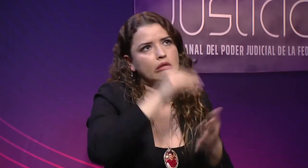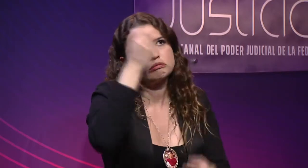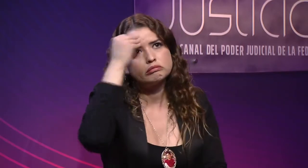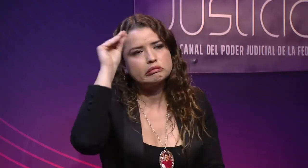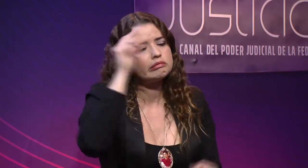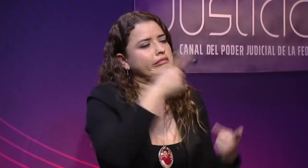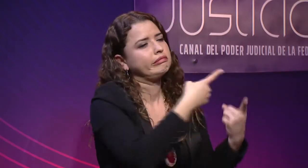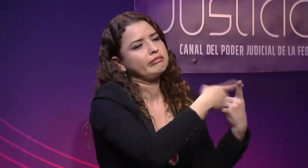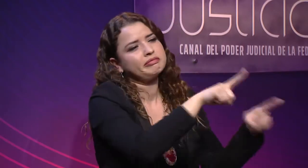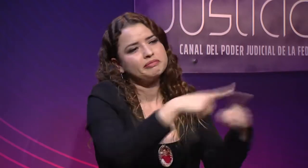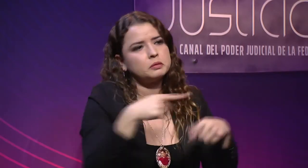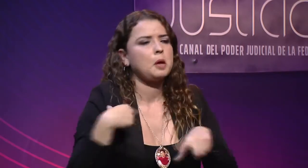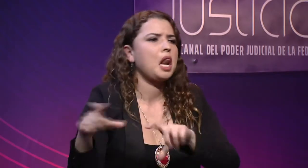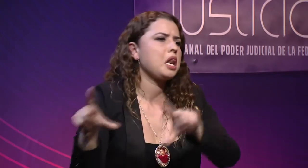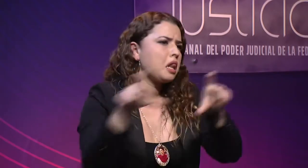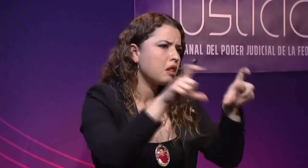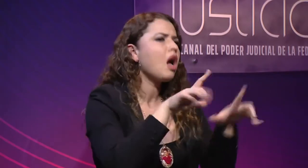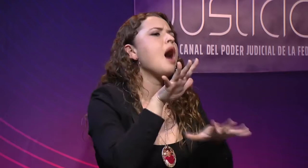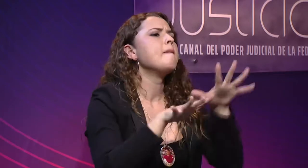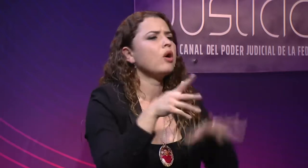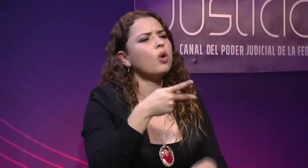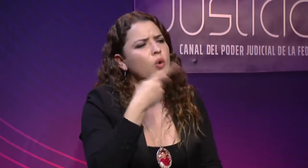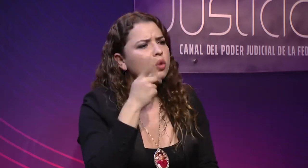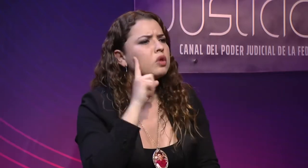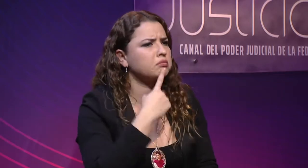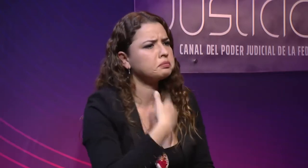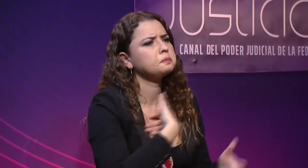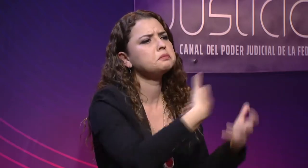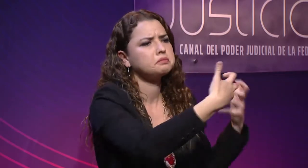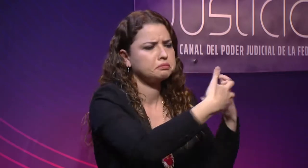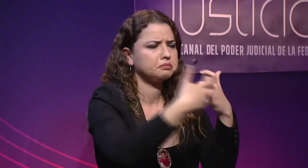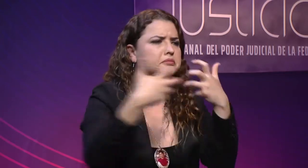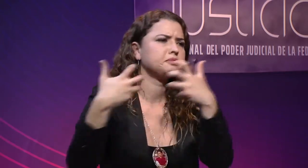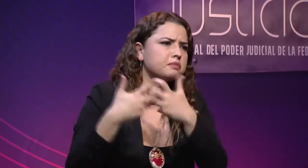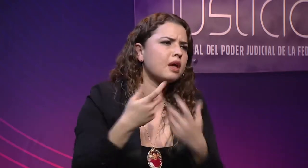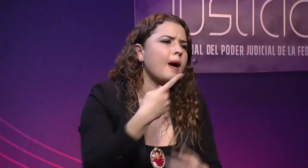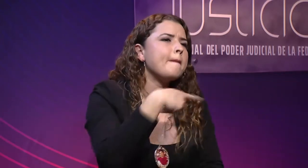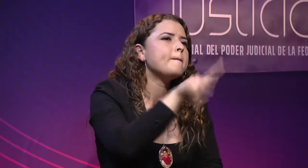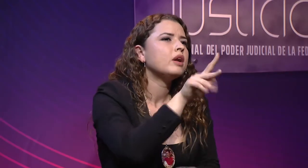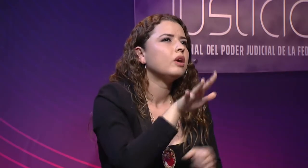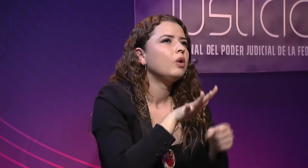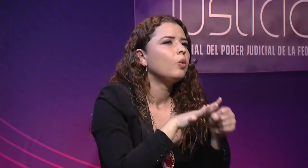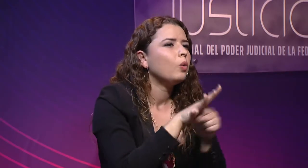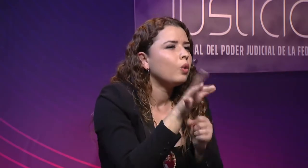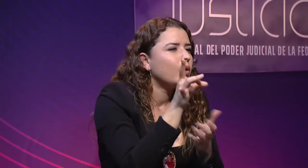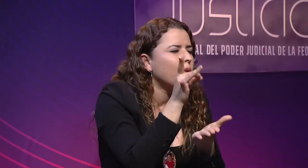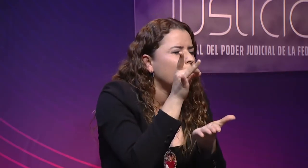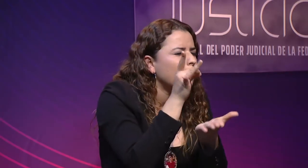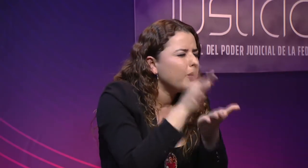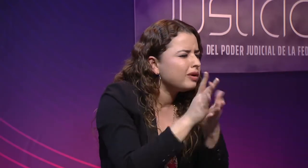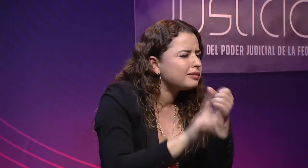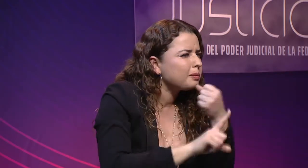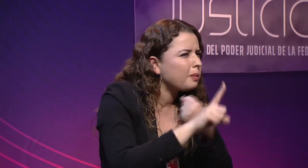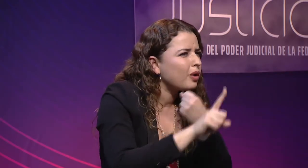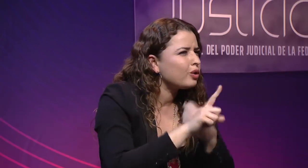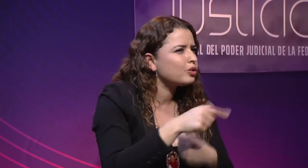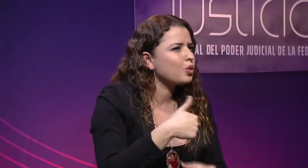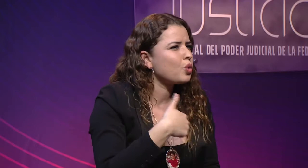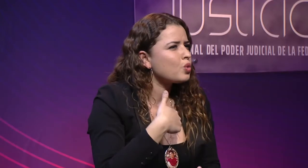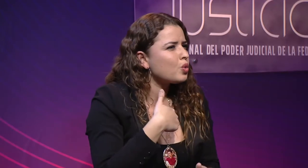Por ejemplo, a veces hay ciertos eventos en donde hay contrataciones, ¿no? Voy, ya sabes, 15 años, bodas, bautizos y